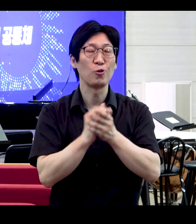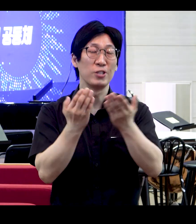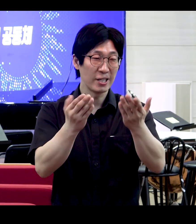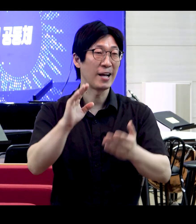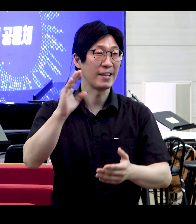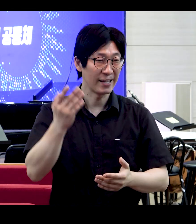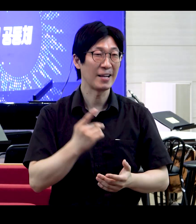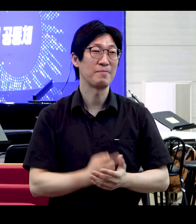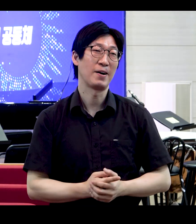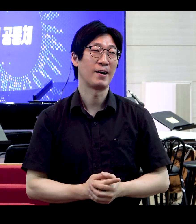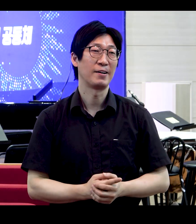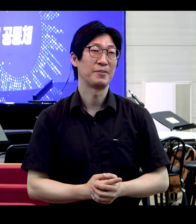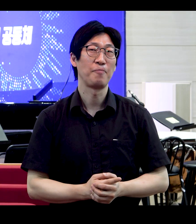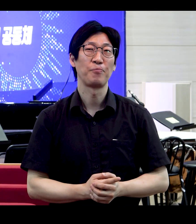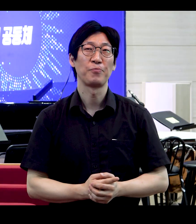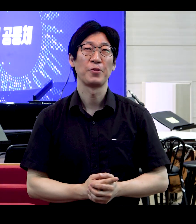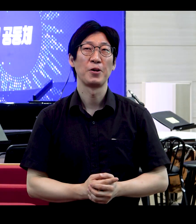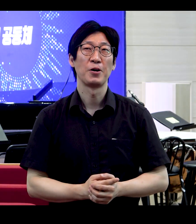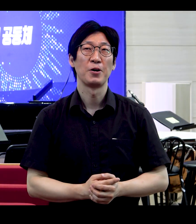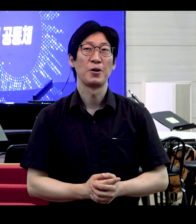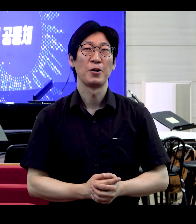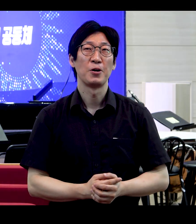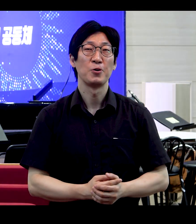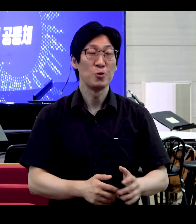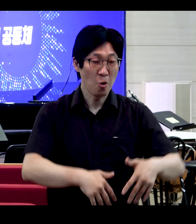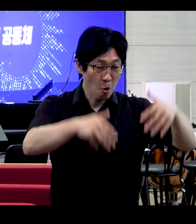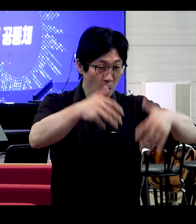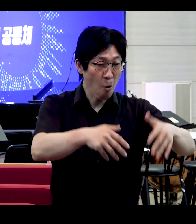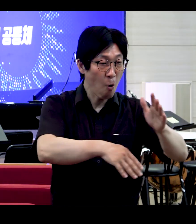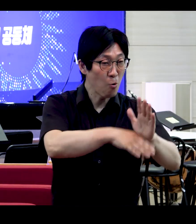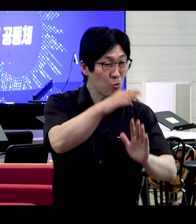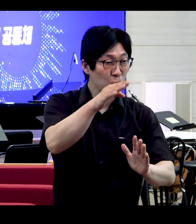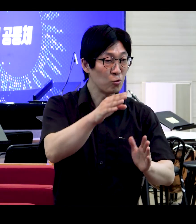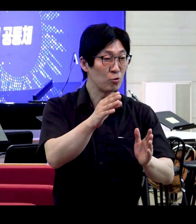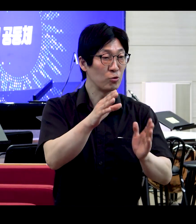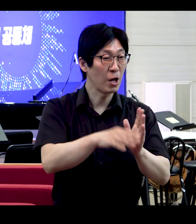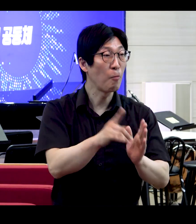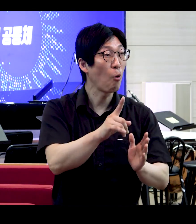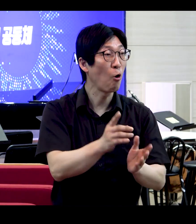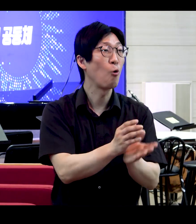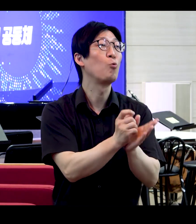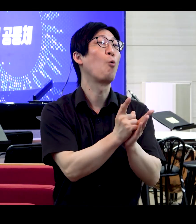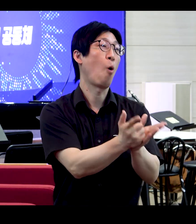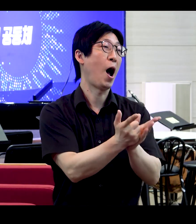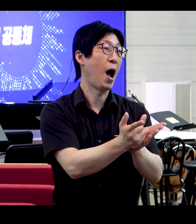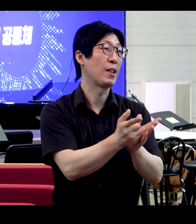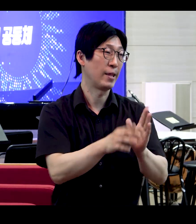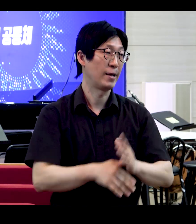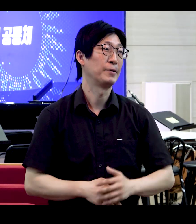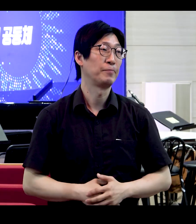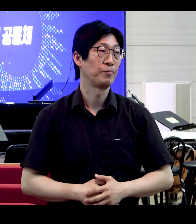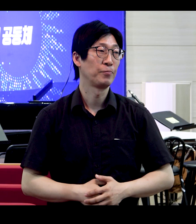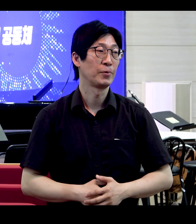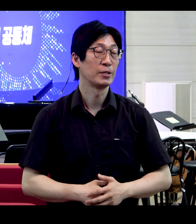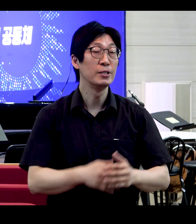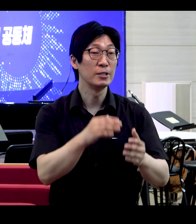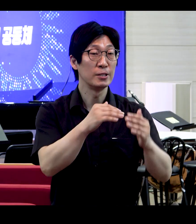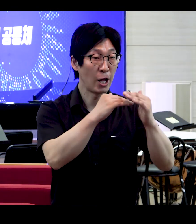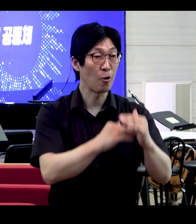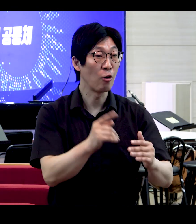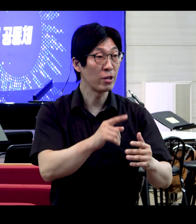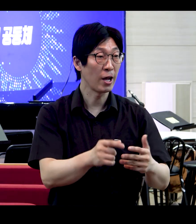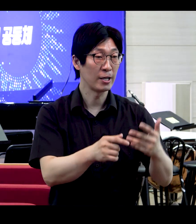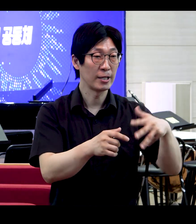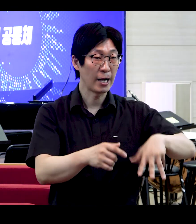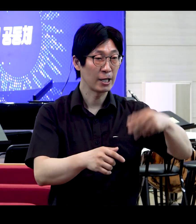그 홍수의 이야기, 노아 홍수의 이야기가 성경에 기록된 것이 창세기 6장부터 8장입니다.